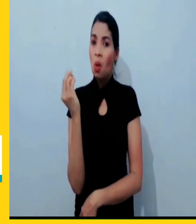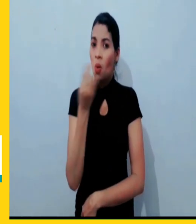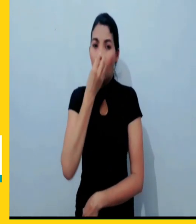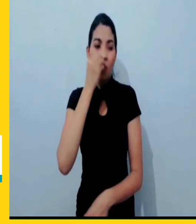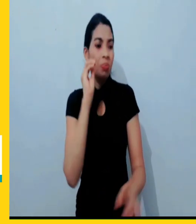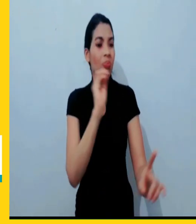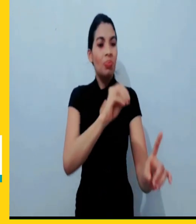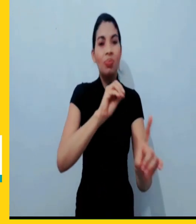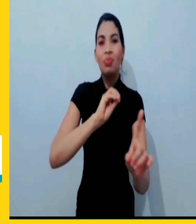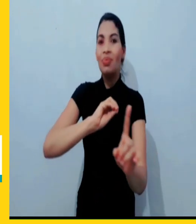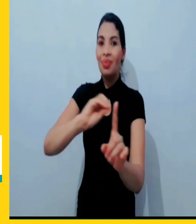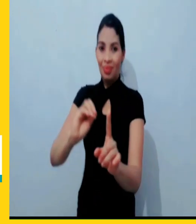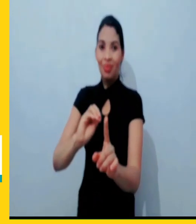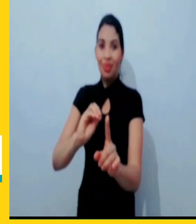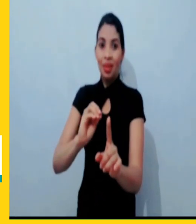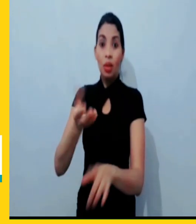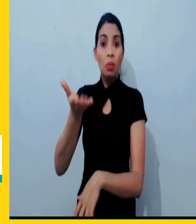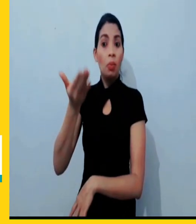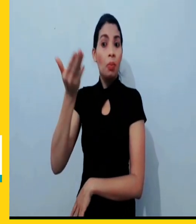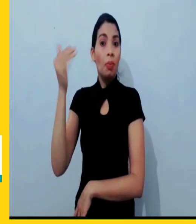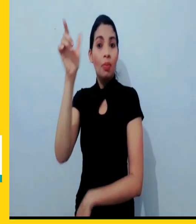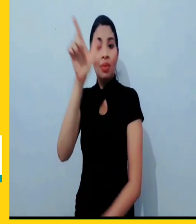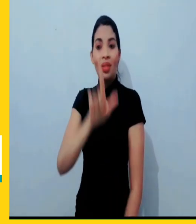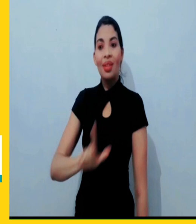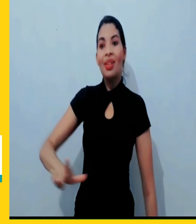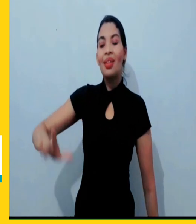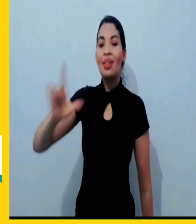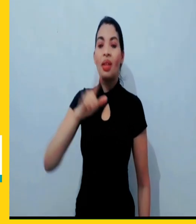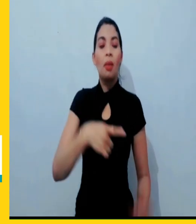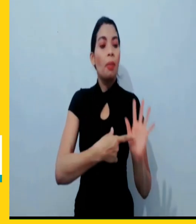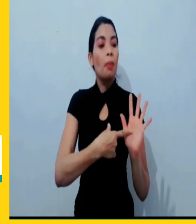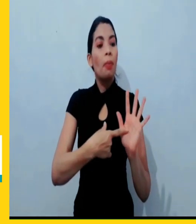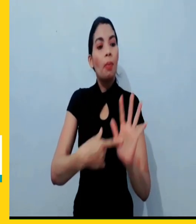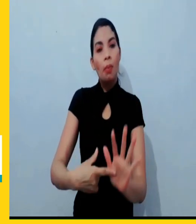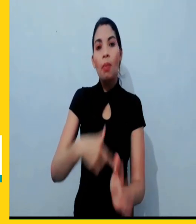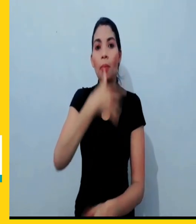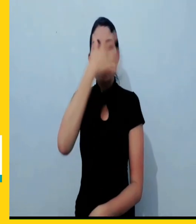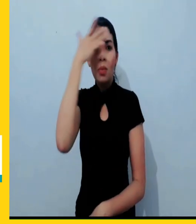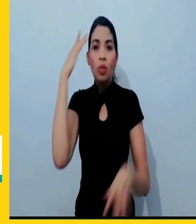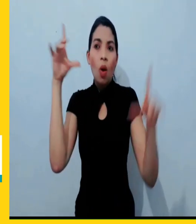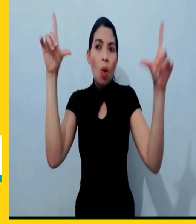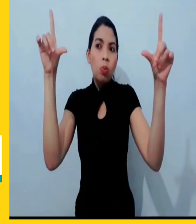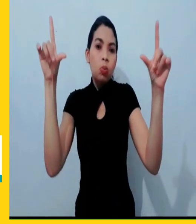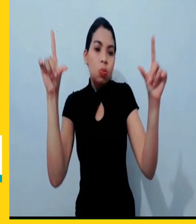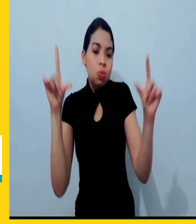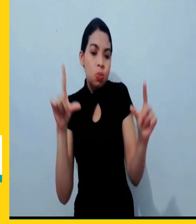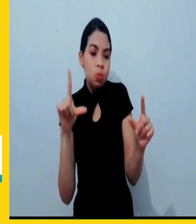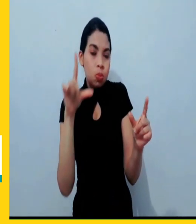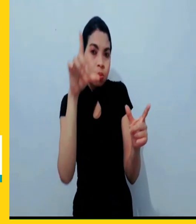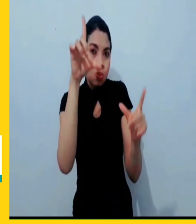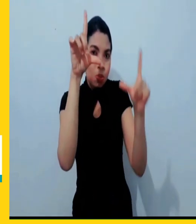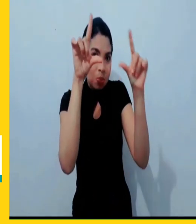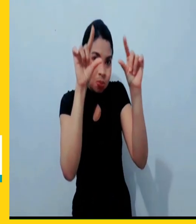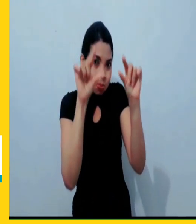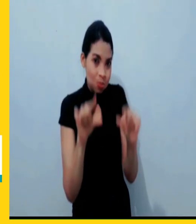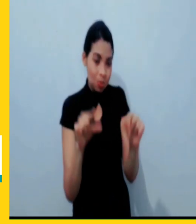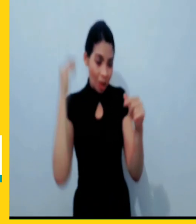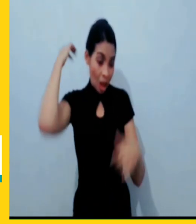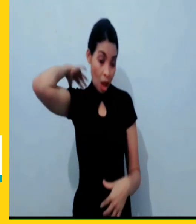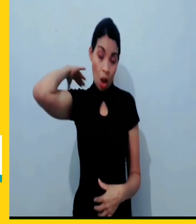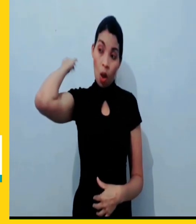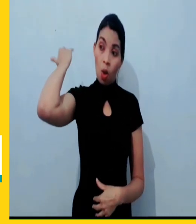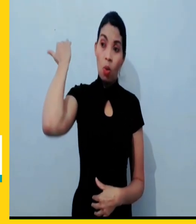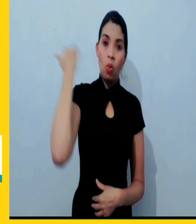sempre ridicularizadas. A literatura da época coloca os anões e os corcundas